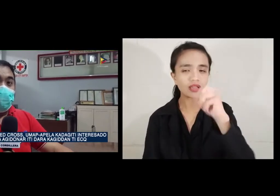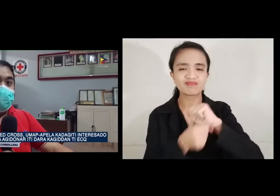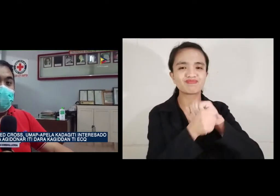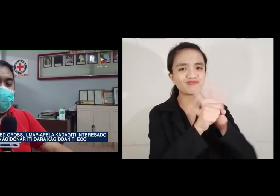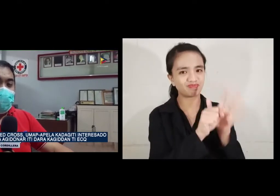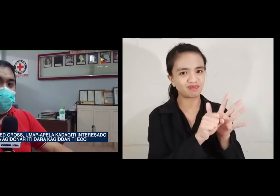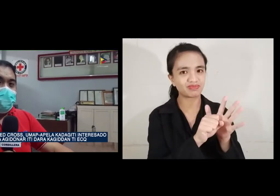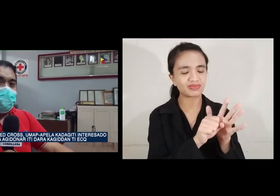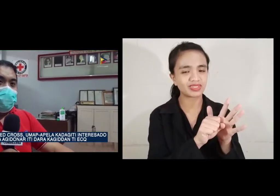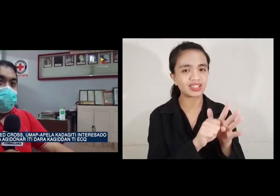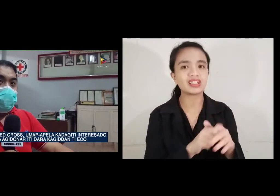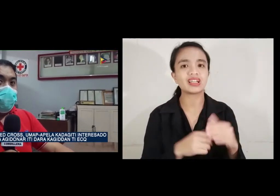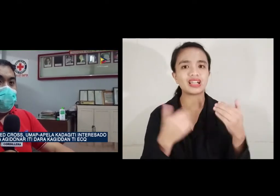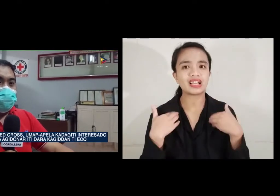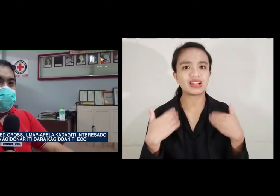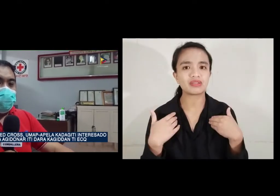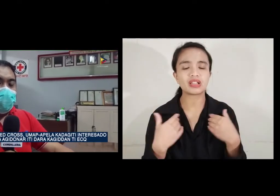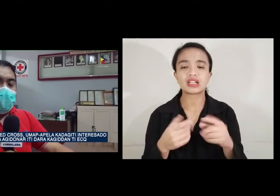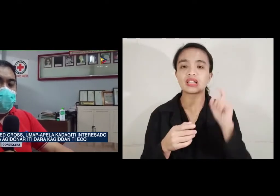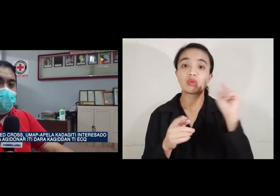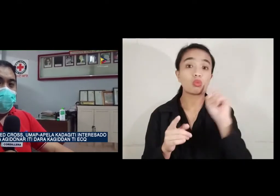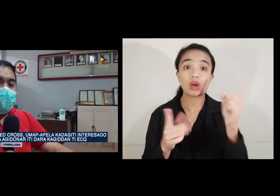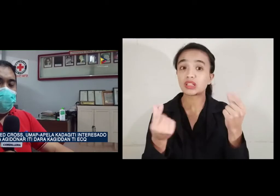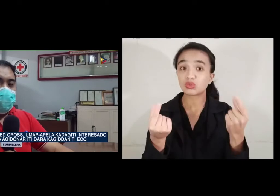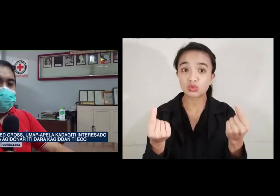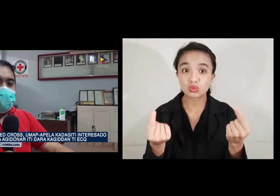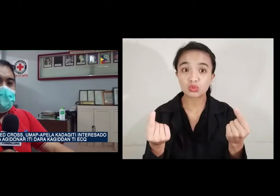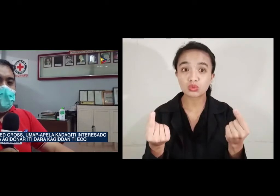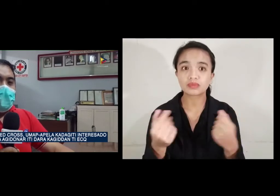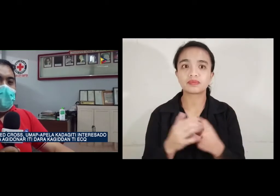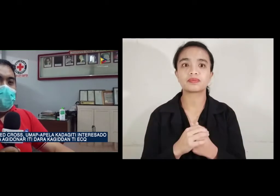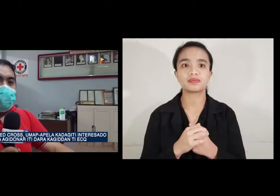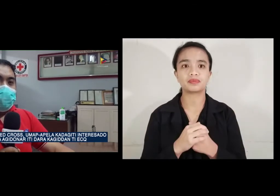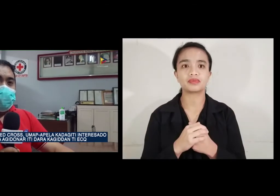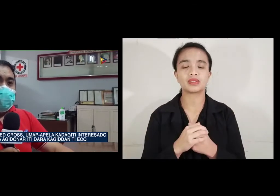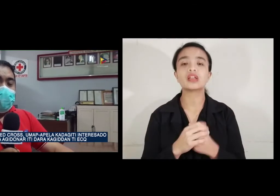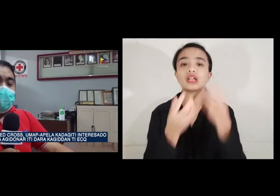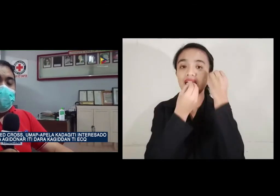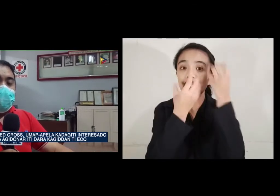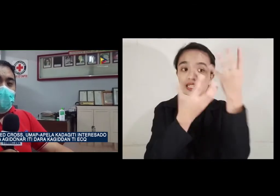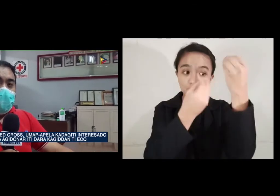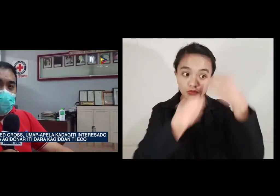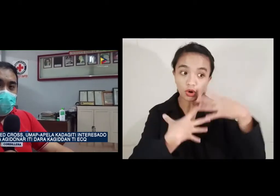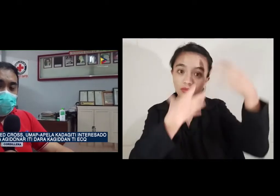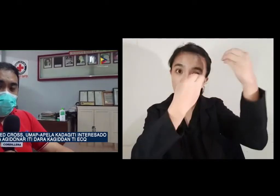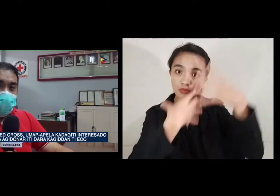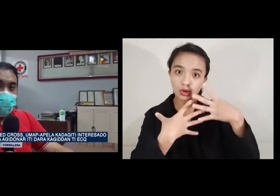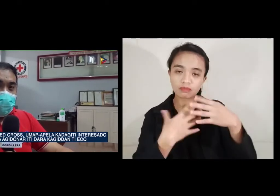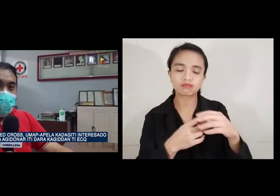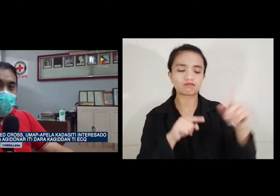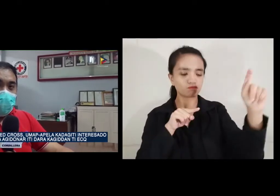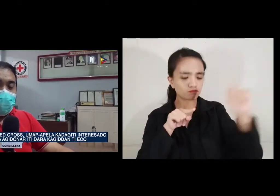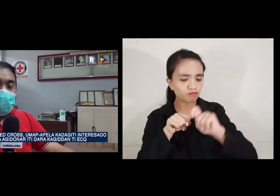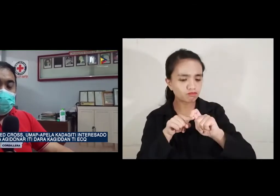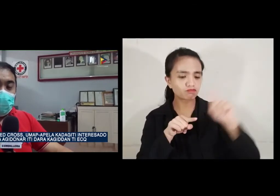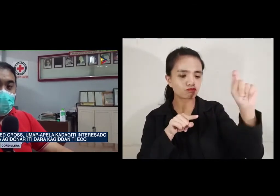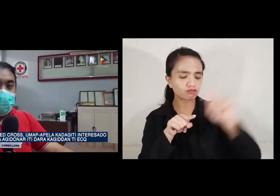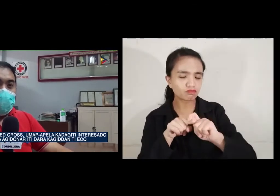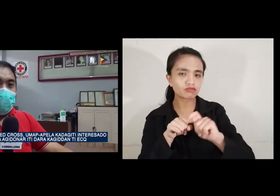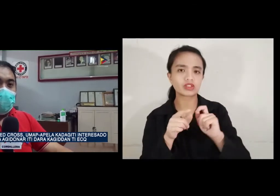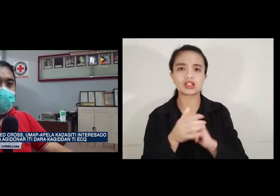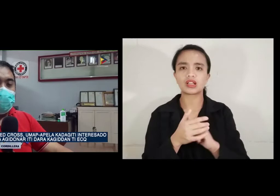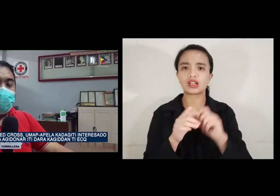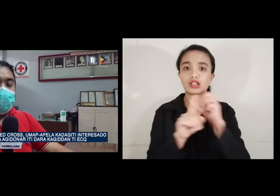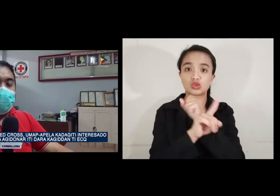sa COVID-19 na lumabas po. So ginagawa po natin is ini-inform po kami via social media or iti-text po